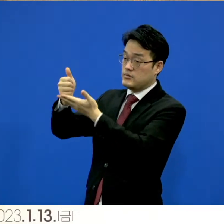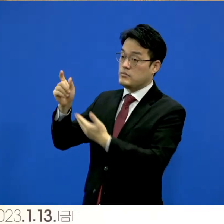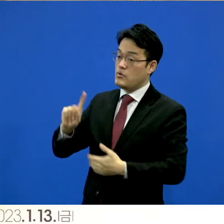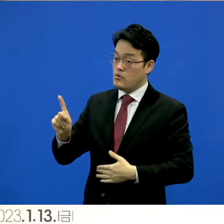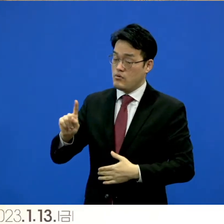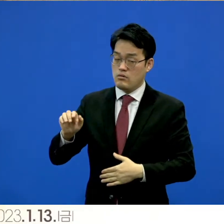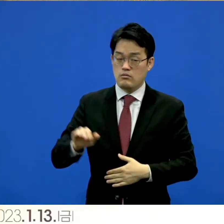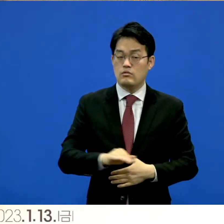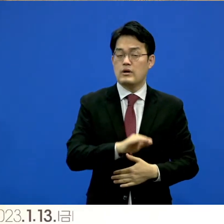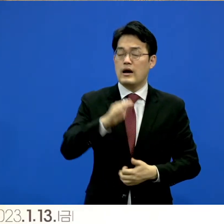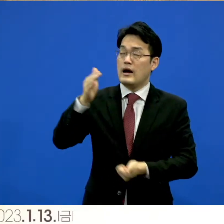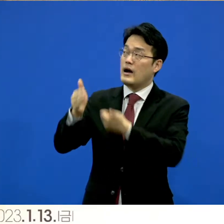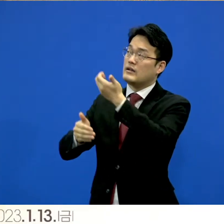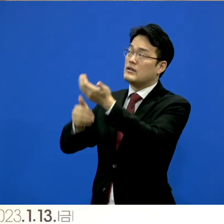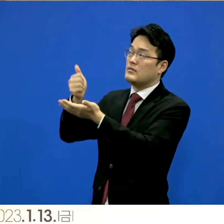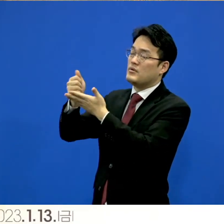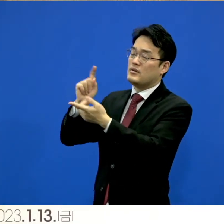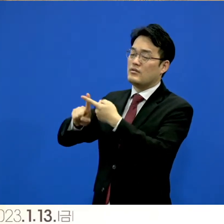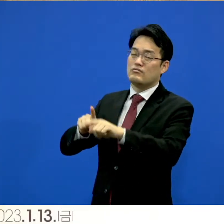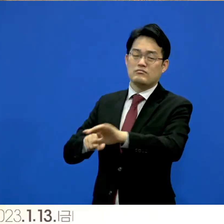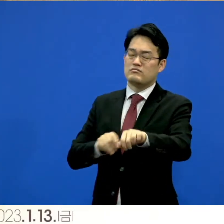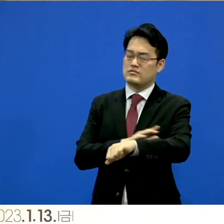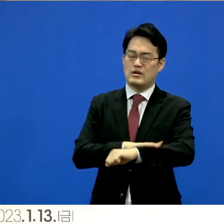우리가 아직 그 하나님을 잘 알지 못합니다.